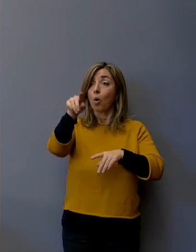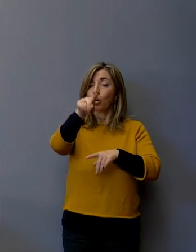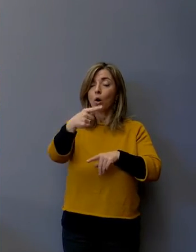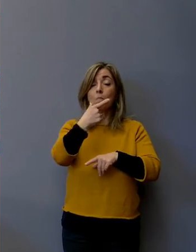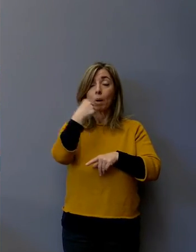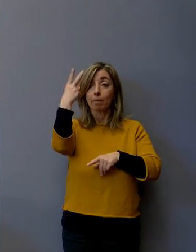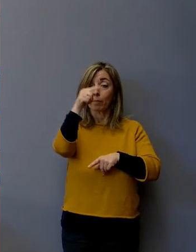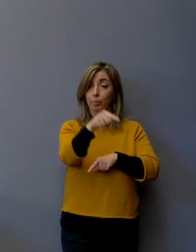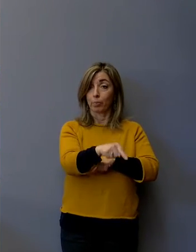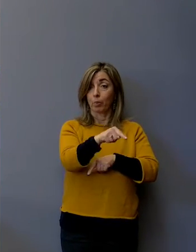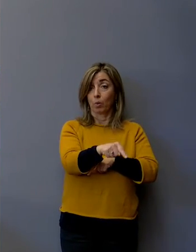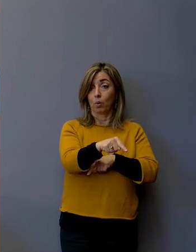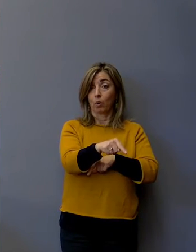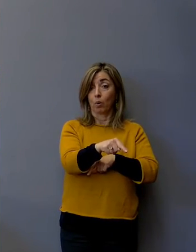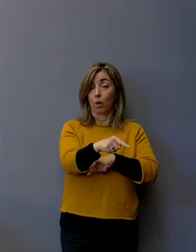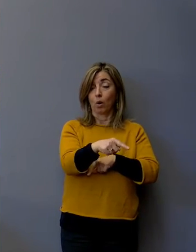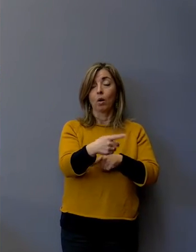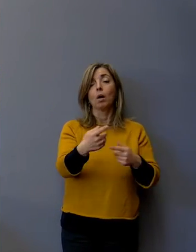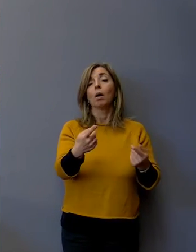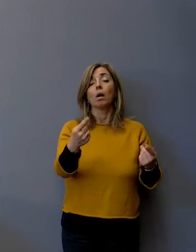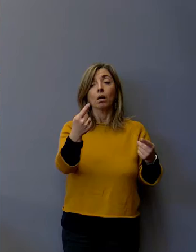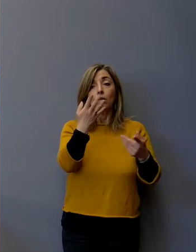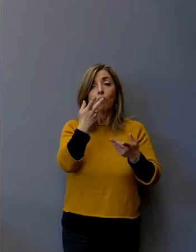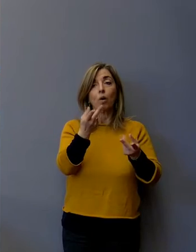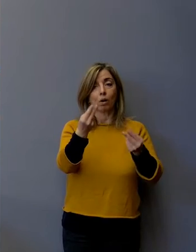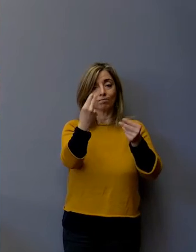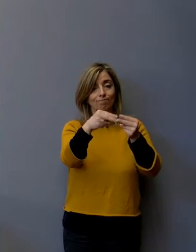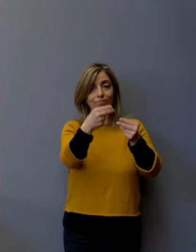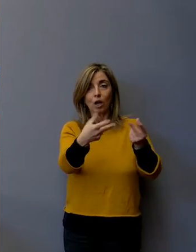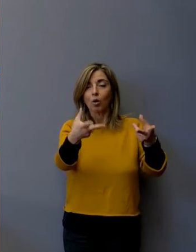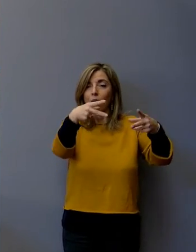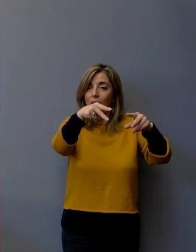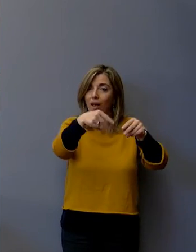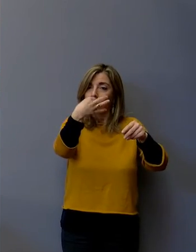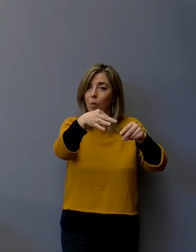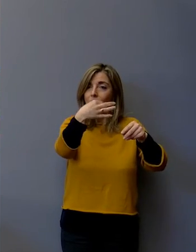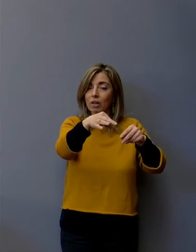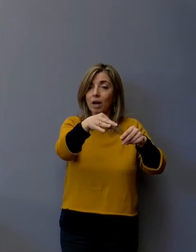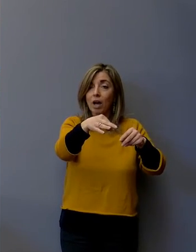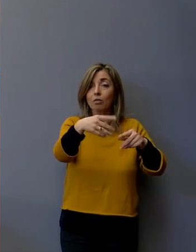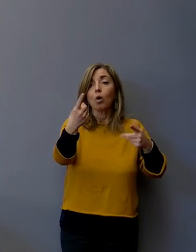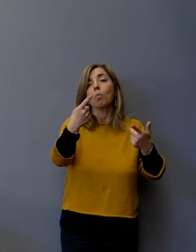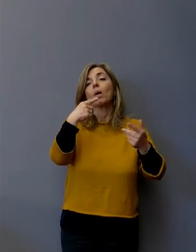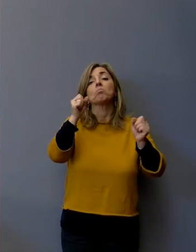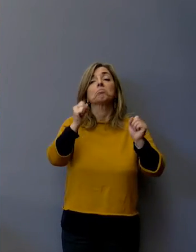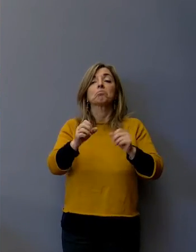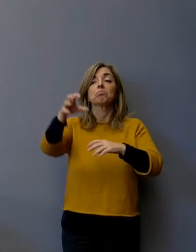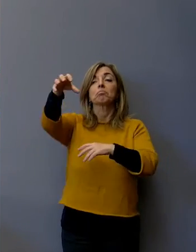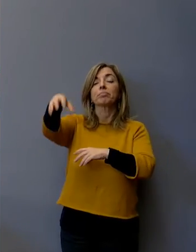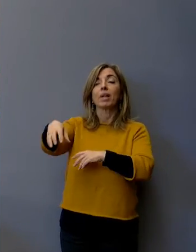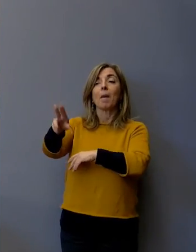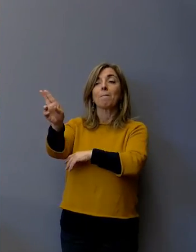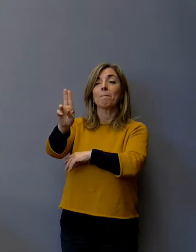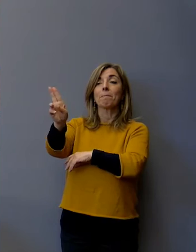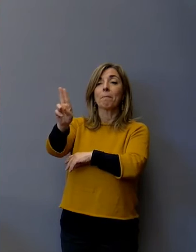tutte le sue forme non facendo un gabinetto o aprendo un puntone covan ma rendendo